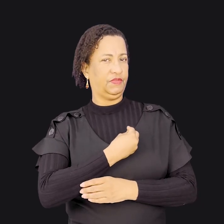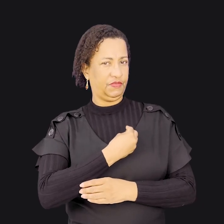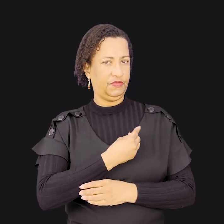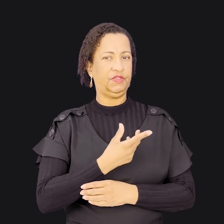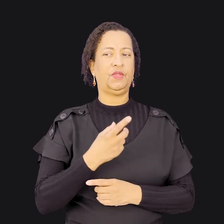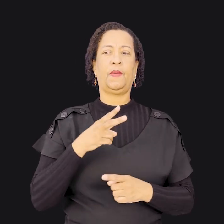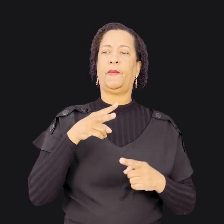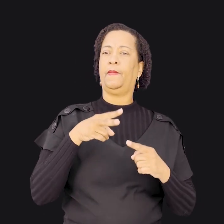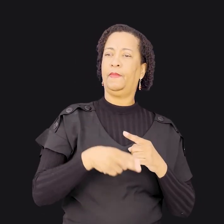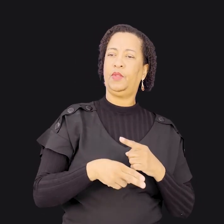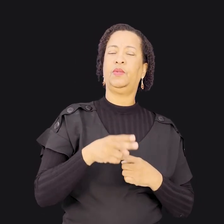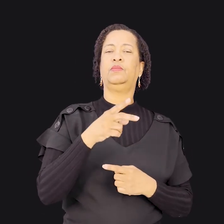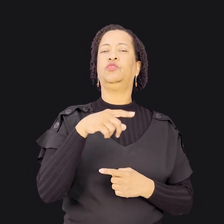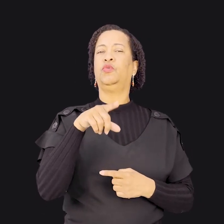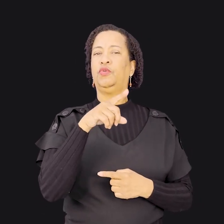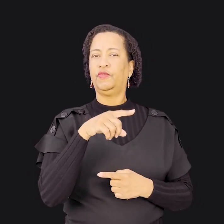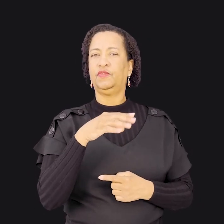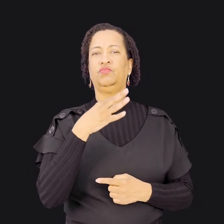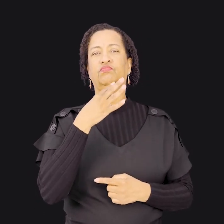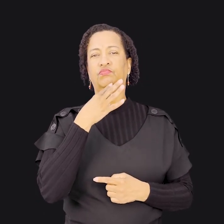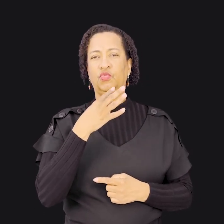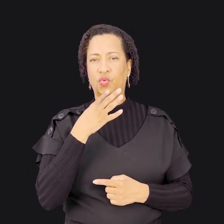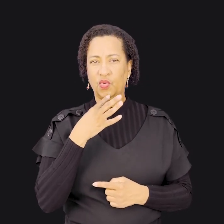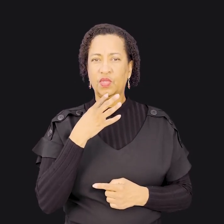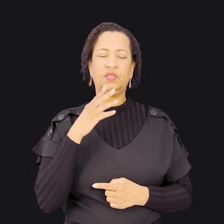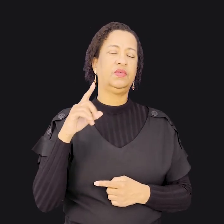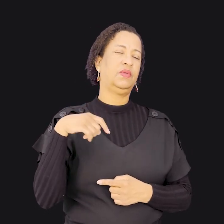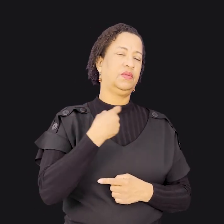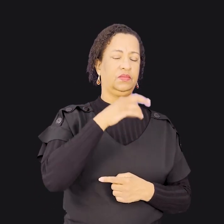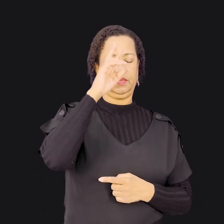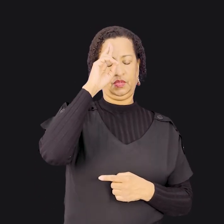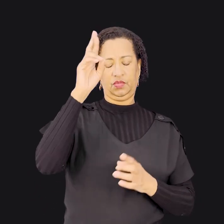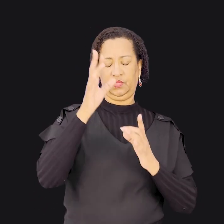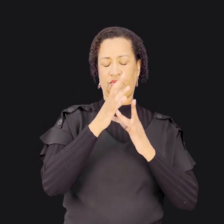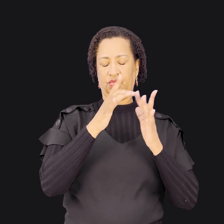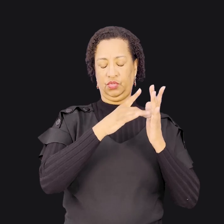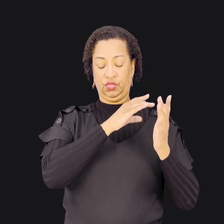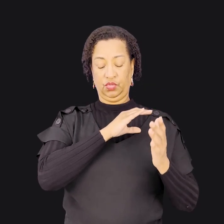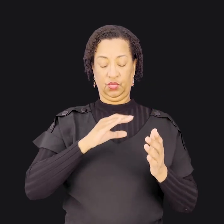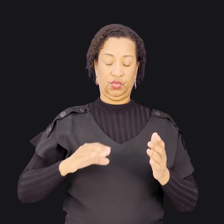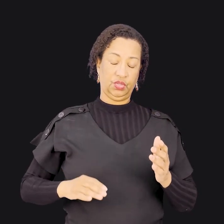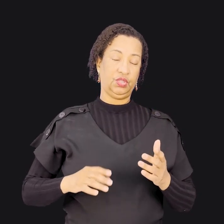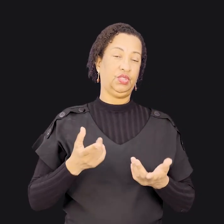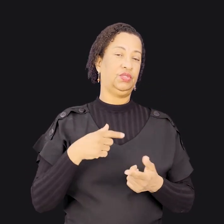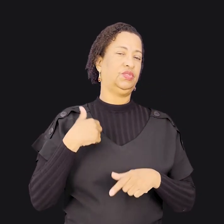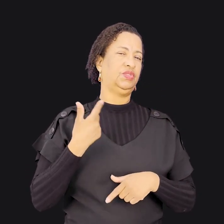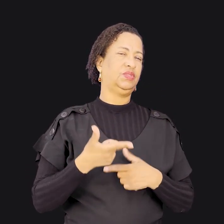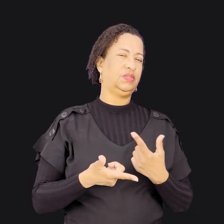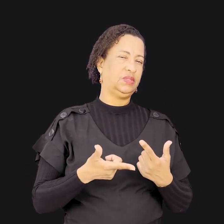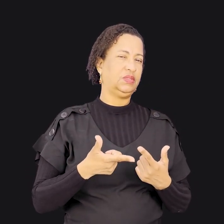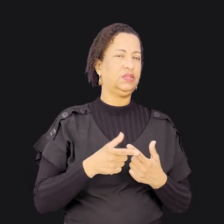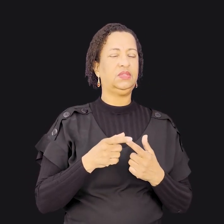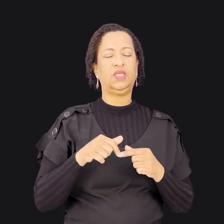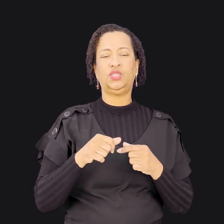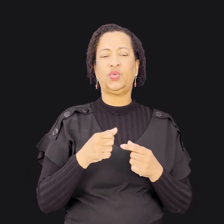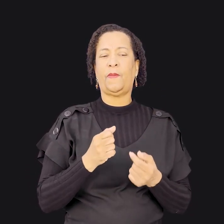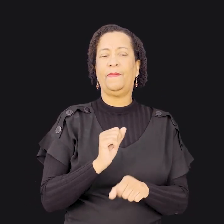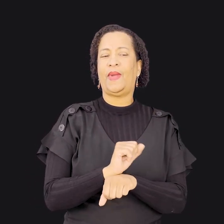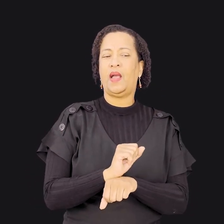vida, elas impedirão que vocês, no pleno conhecimento de nosso Senhor Jesus Cristo, sejam inoperantes e